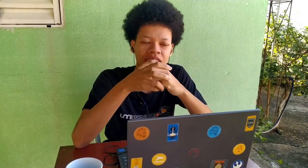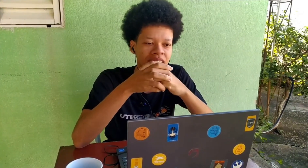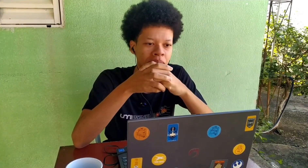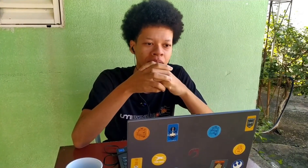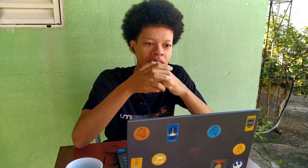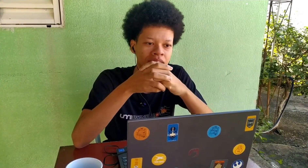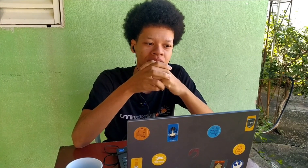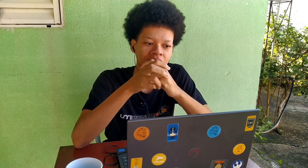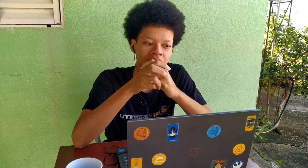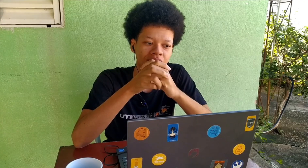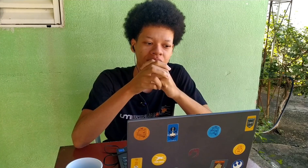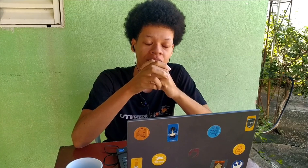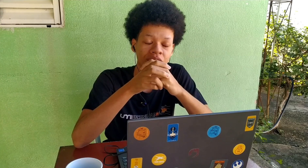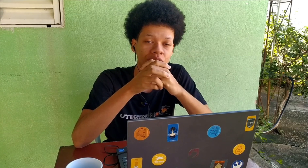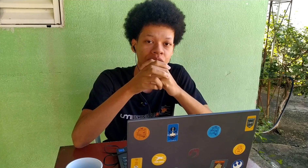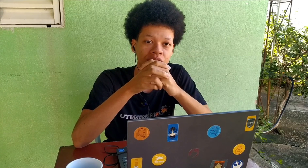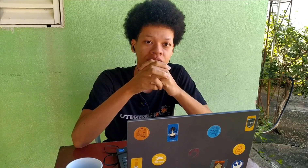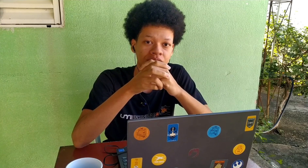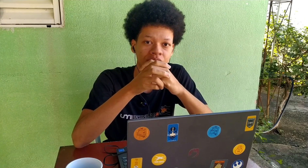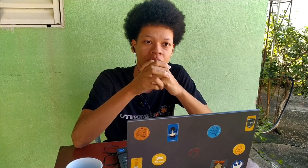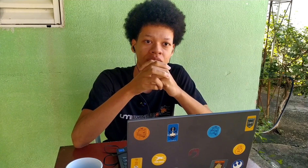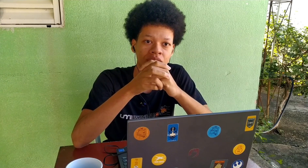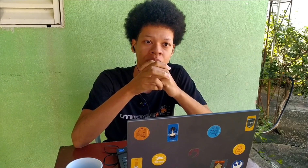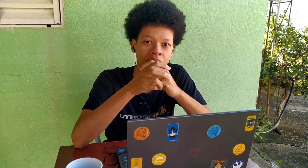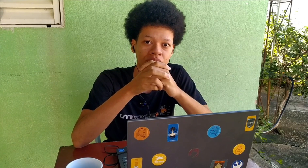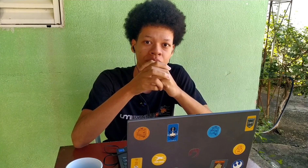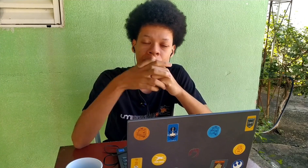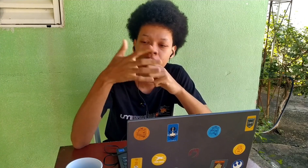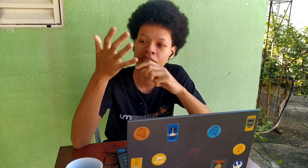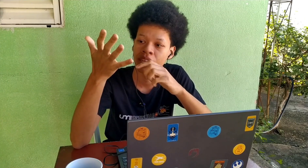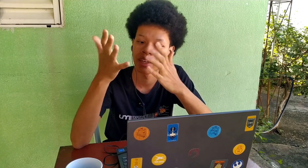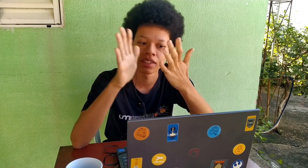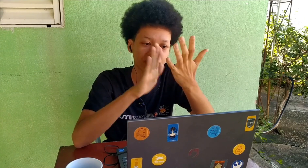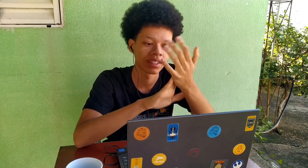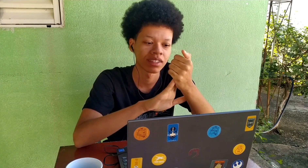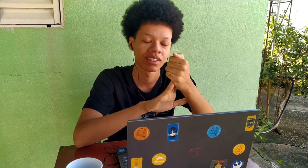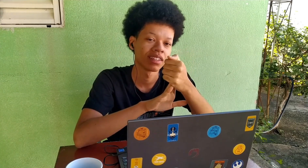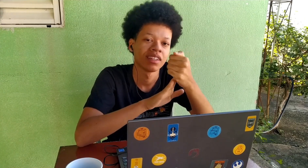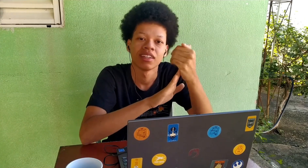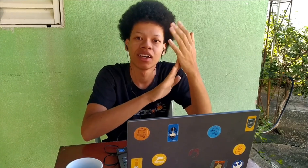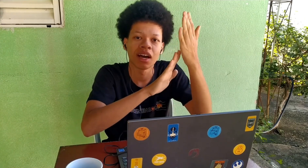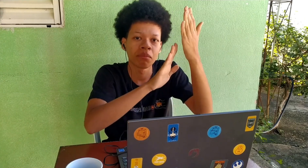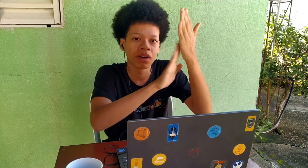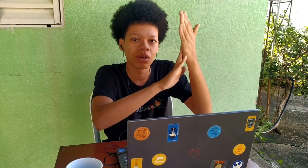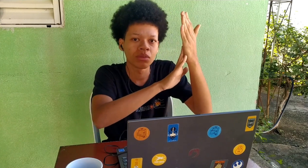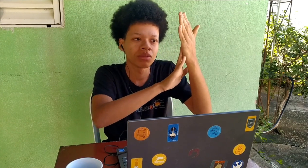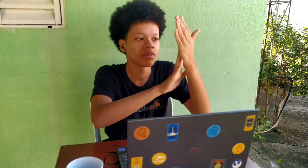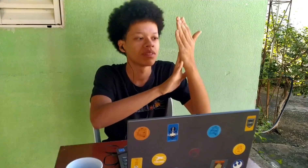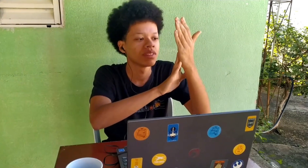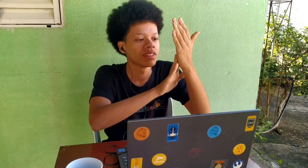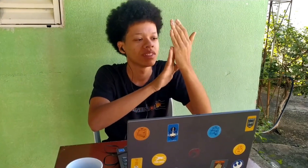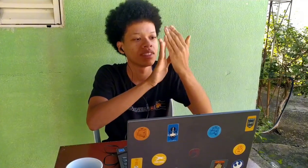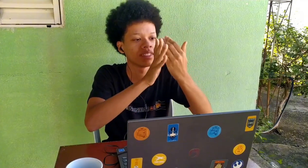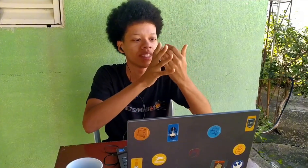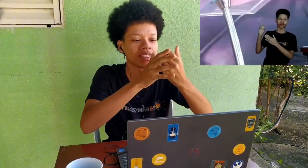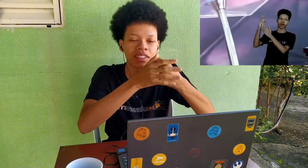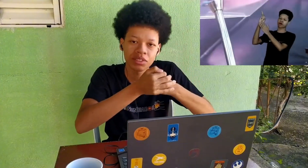nessa parte. E aí o que eu fiz? Eu literalmente peguei a mão e